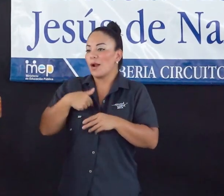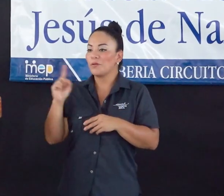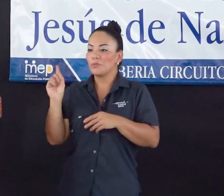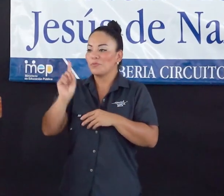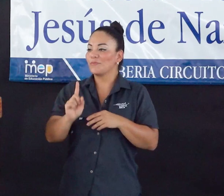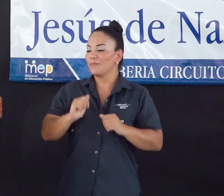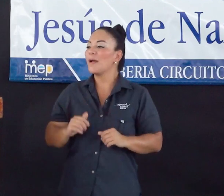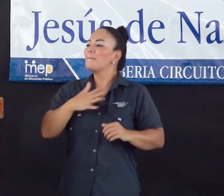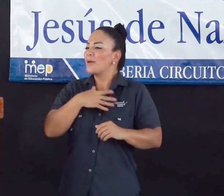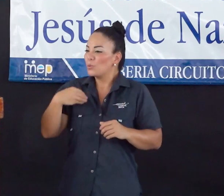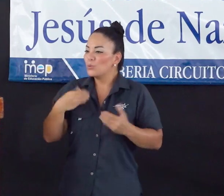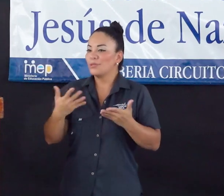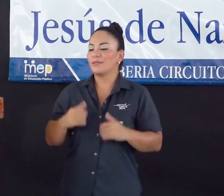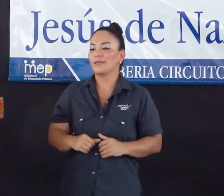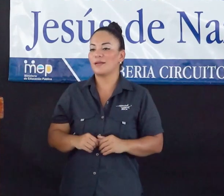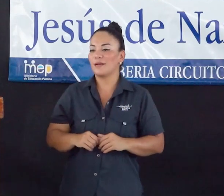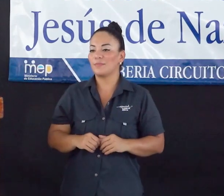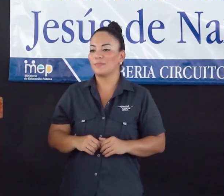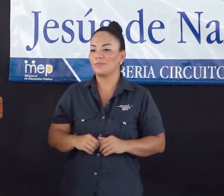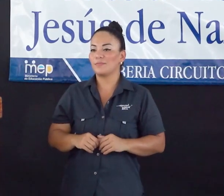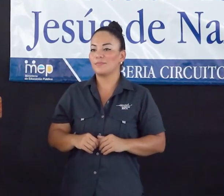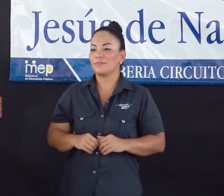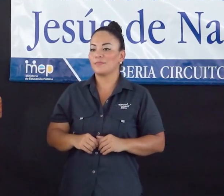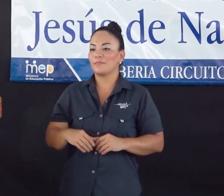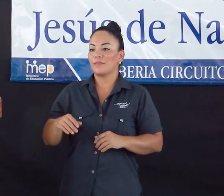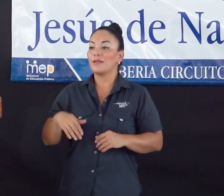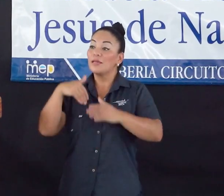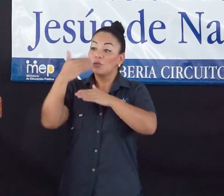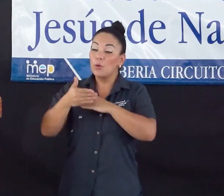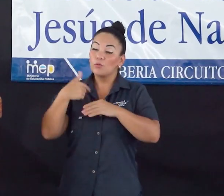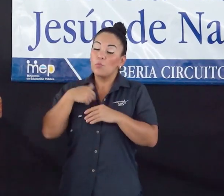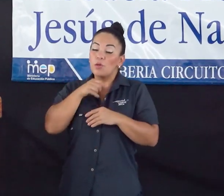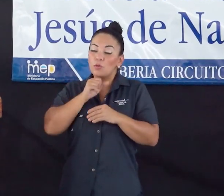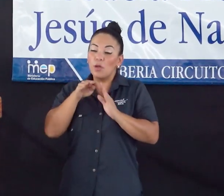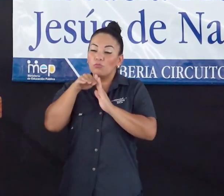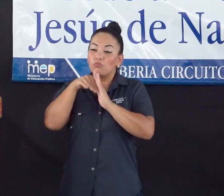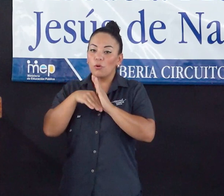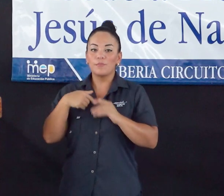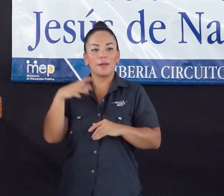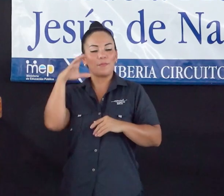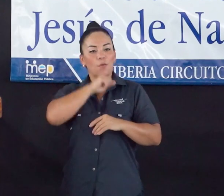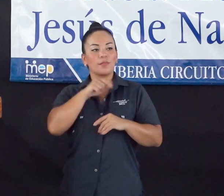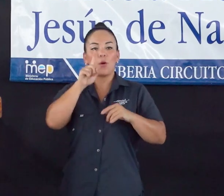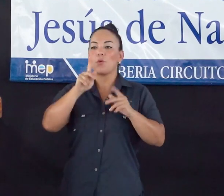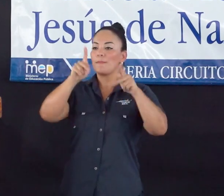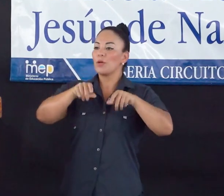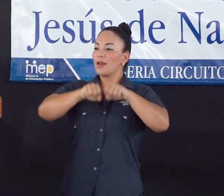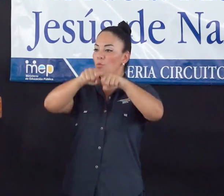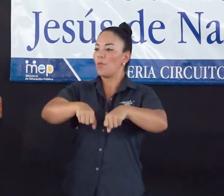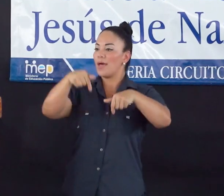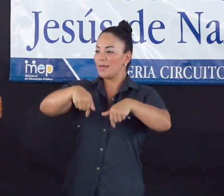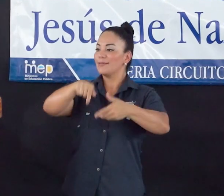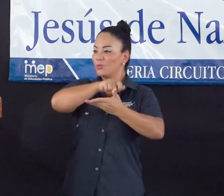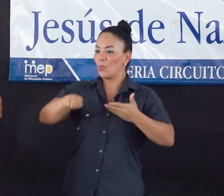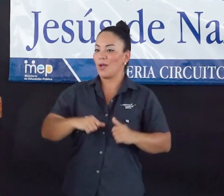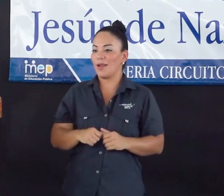¿Cómo me gustaría en el ocaso de mi vida leer que un graduado de esta escuela, que un